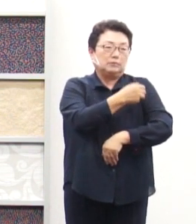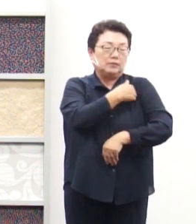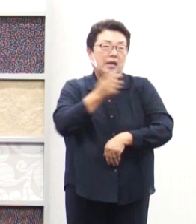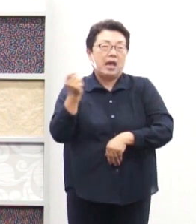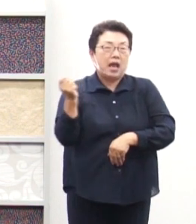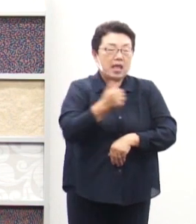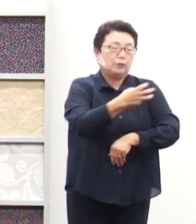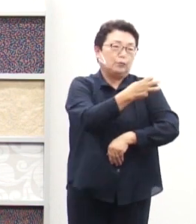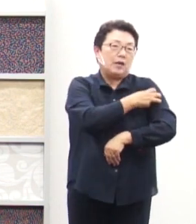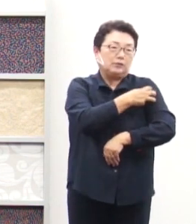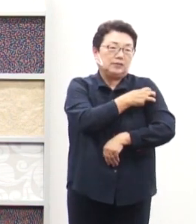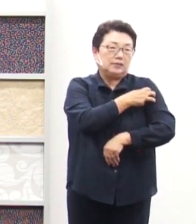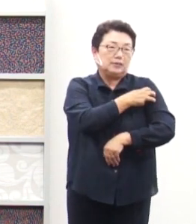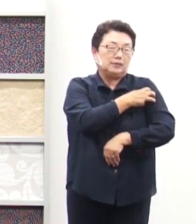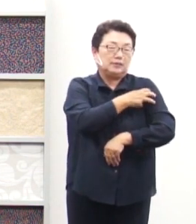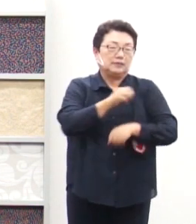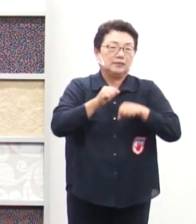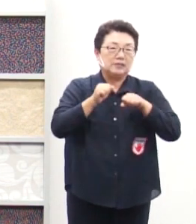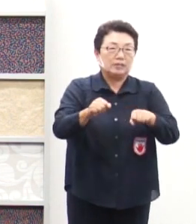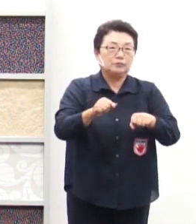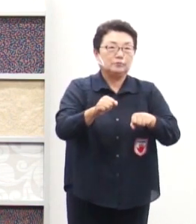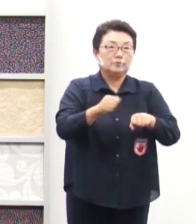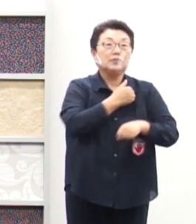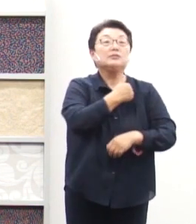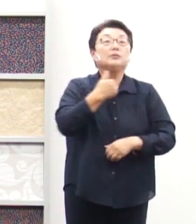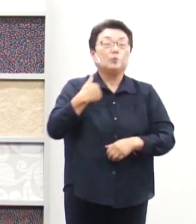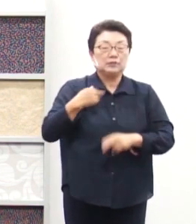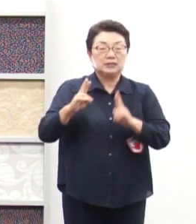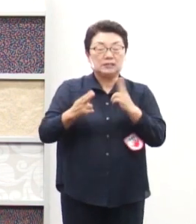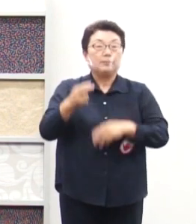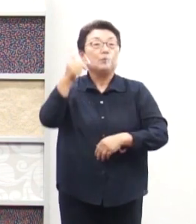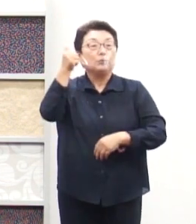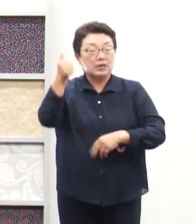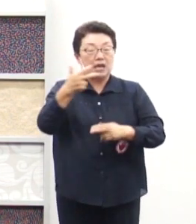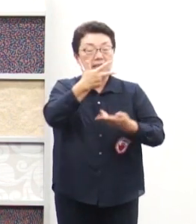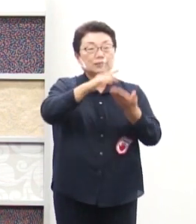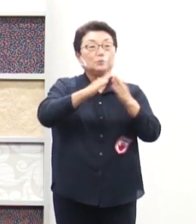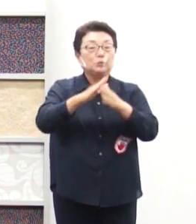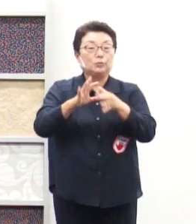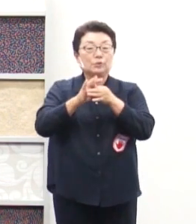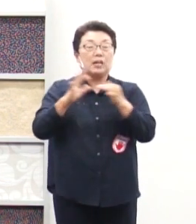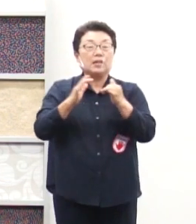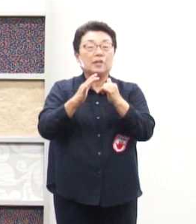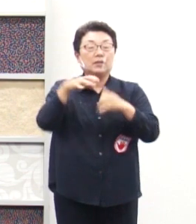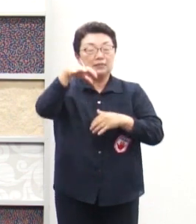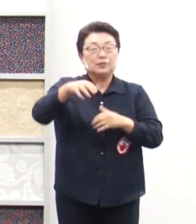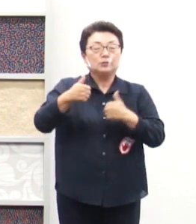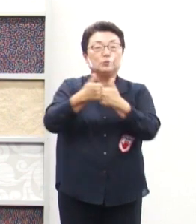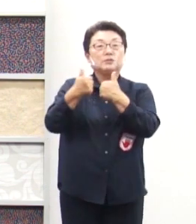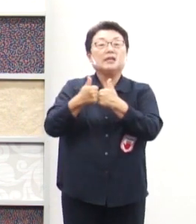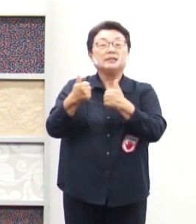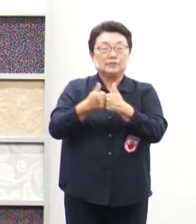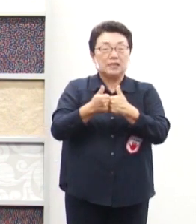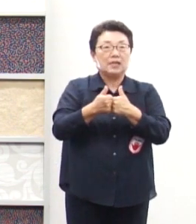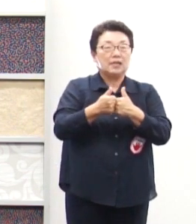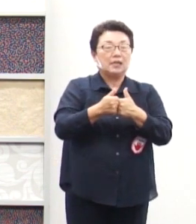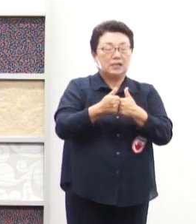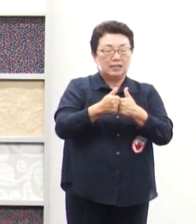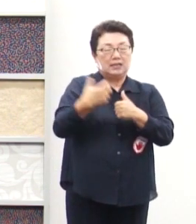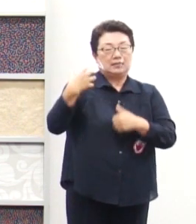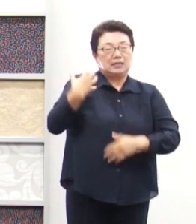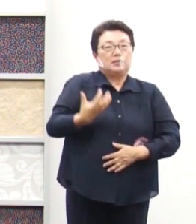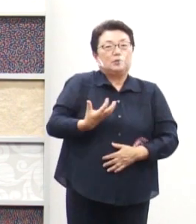早く確実に実施できるように専門家や市町村関係機関と相談しつつ、県として責任を持